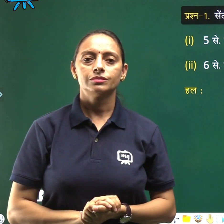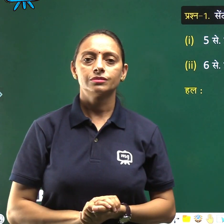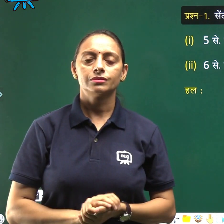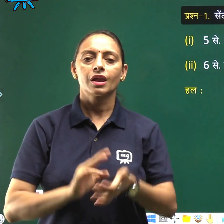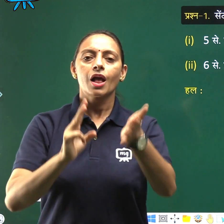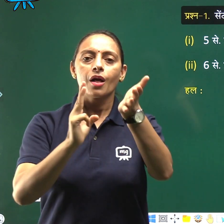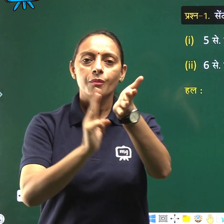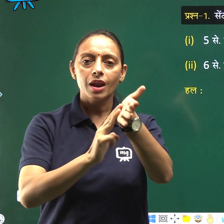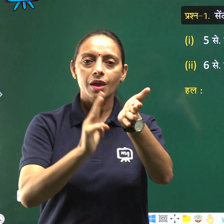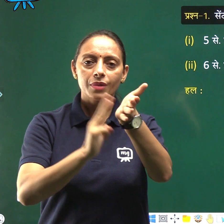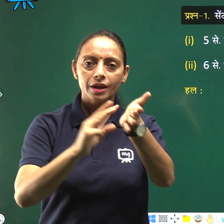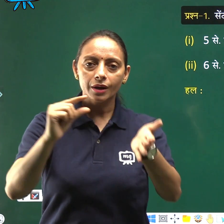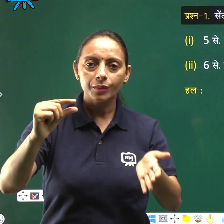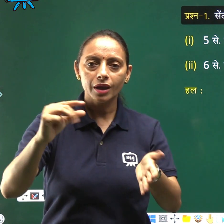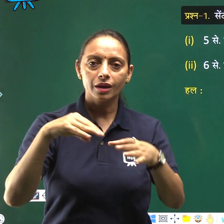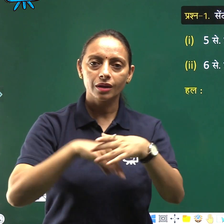मिलीमीटर में